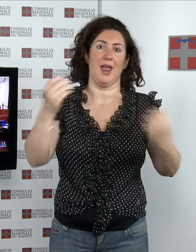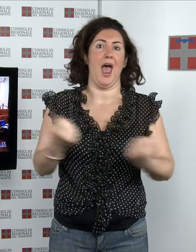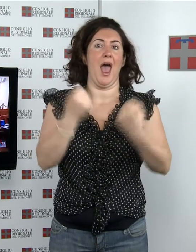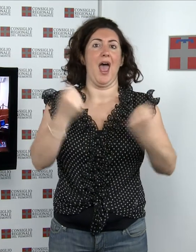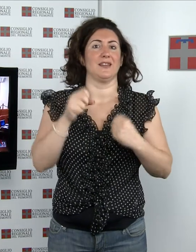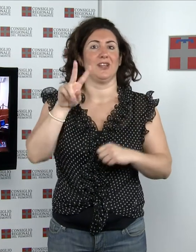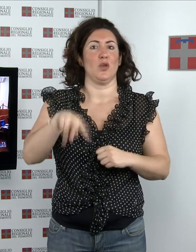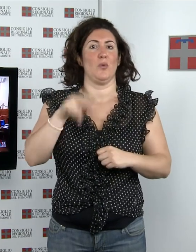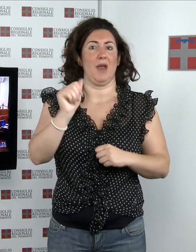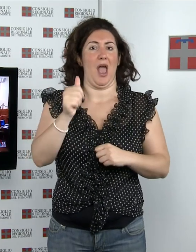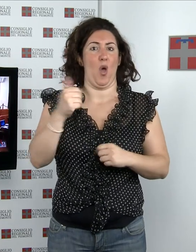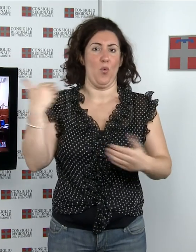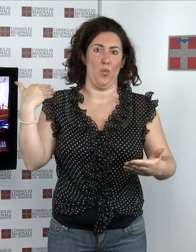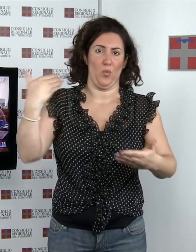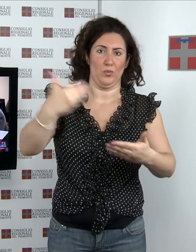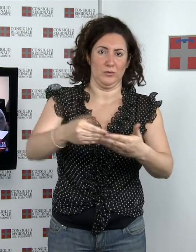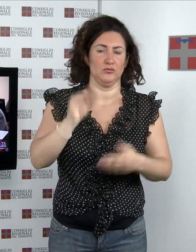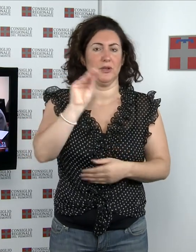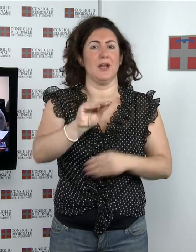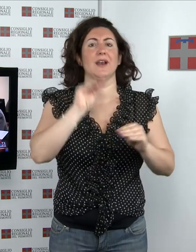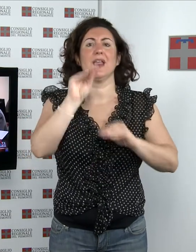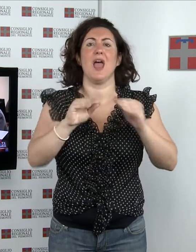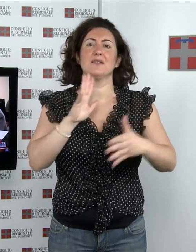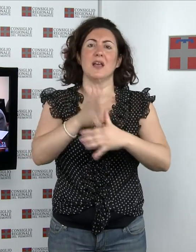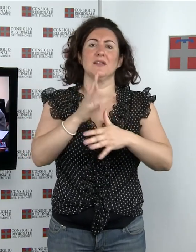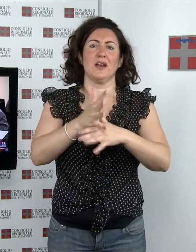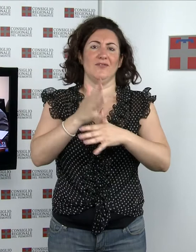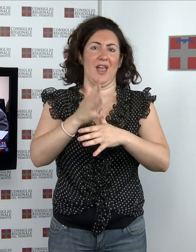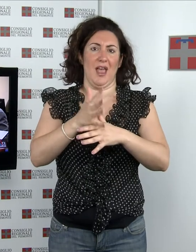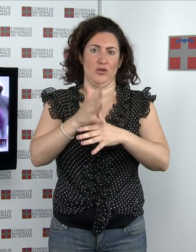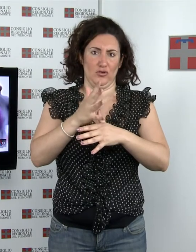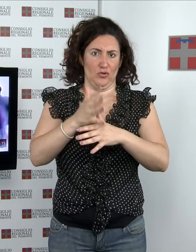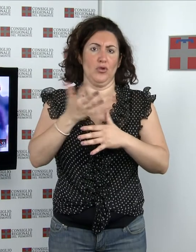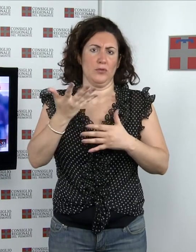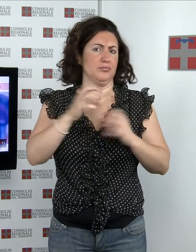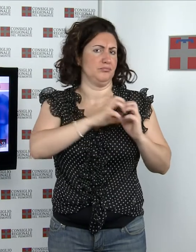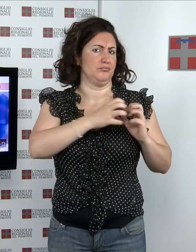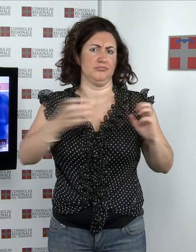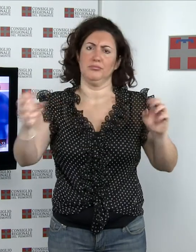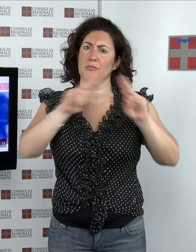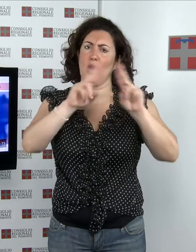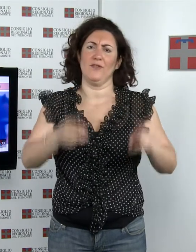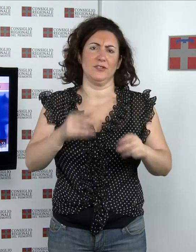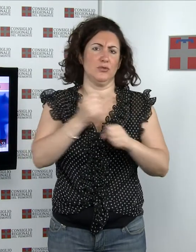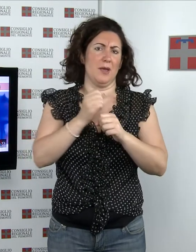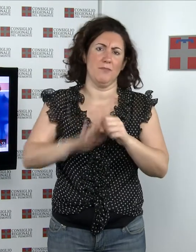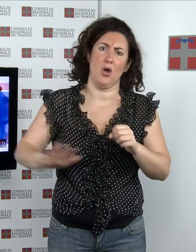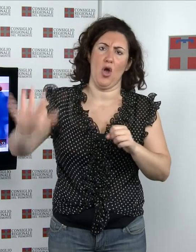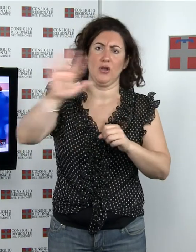2011 le richieste di intervento sono pervenute al difensore civico da tutte le province del Piemonte il 79% da